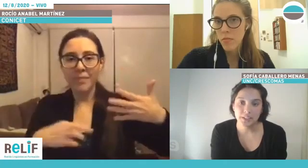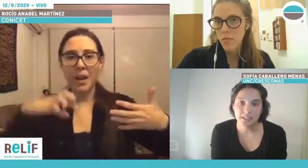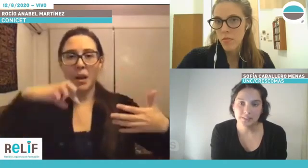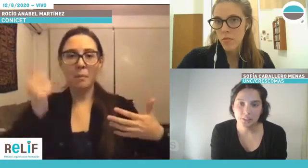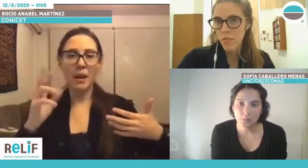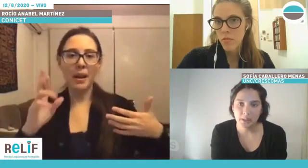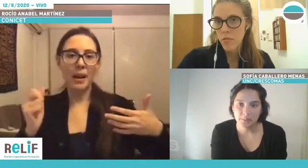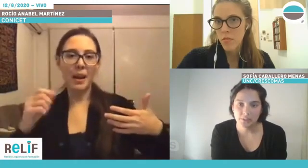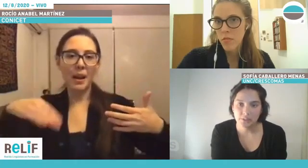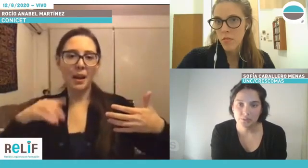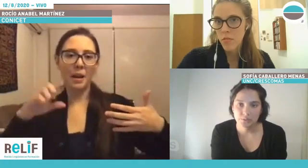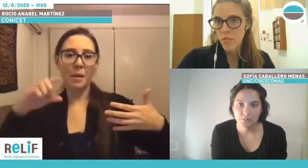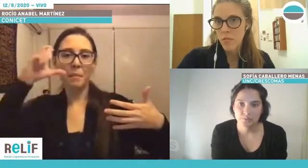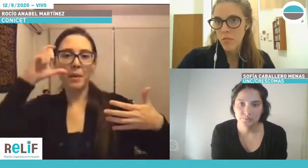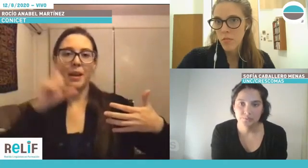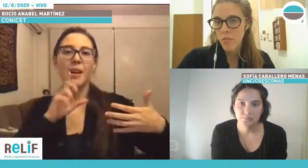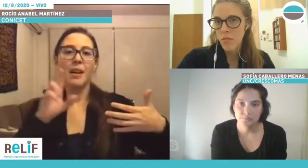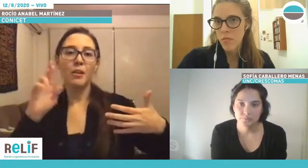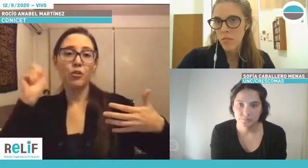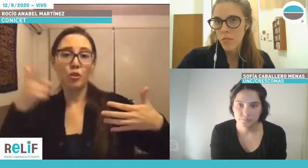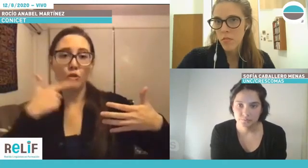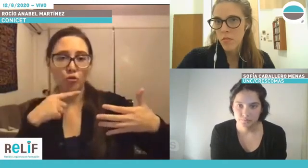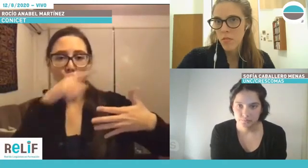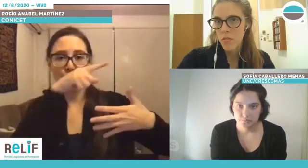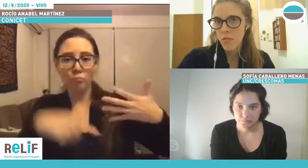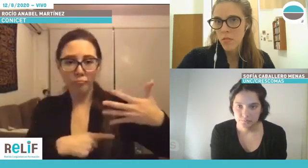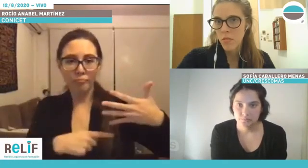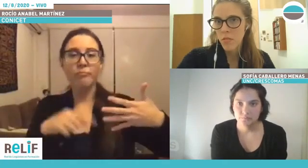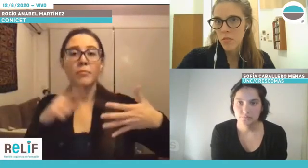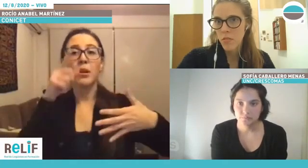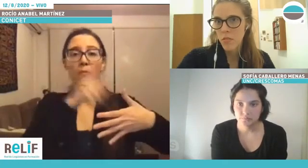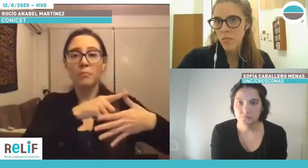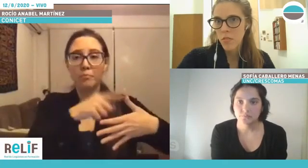en total 5 parámetros.